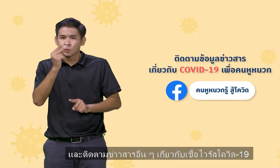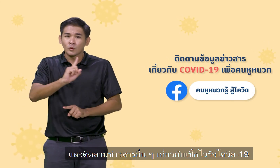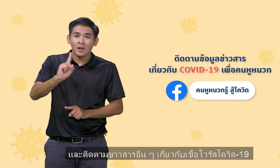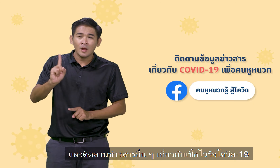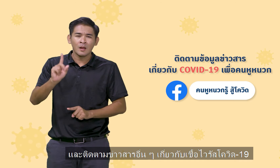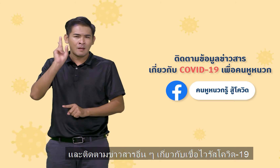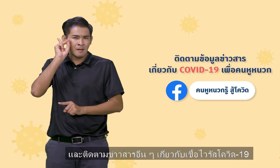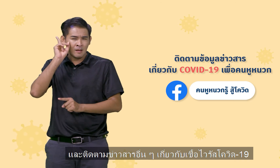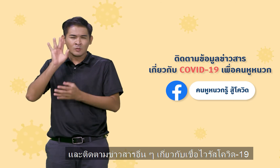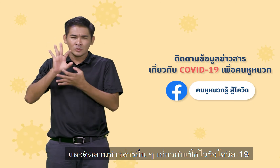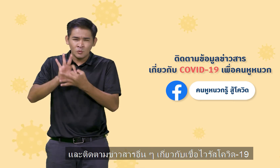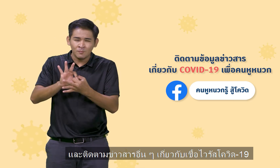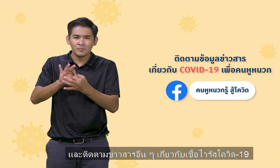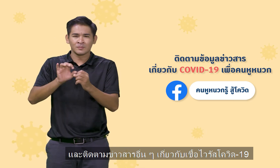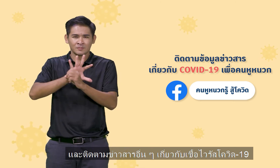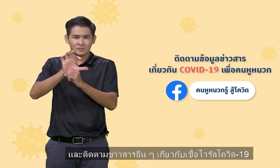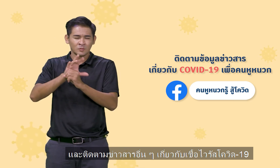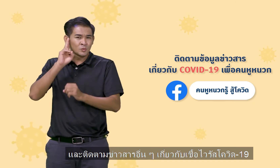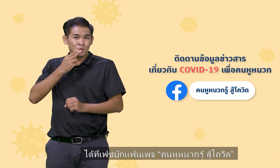ๆเกี่ยวกับเชื้อไวรัสโควิด-19 ได้ที่